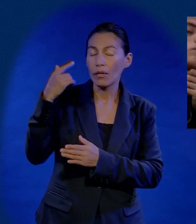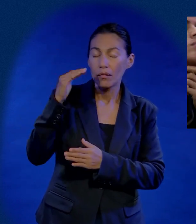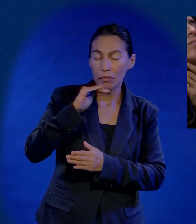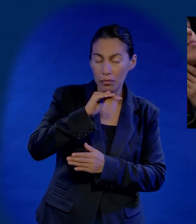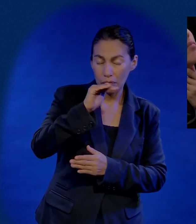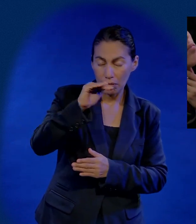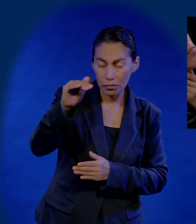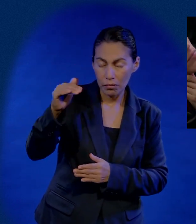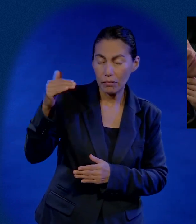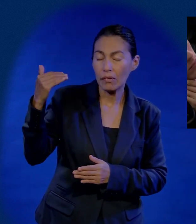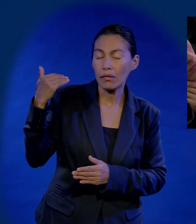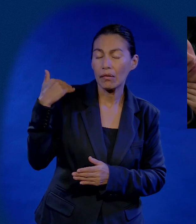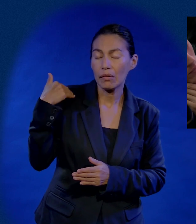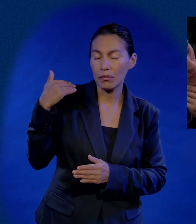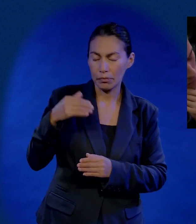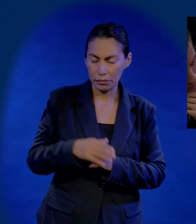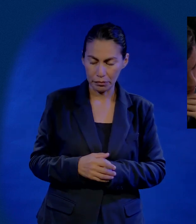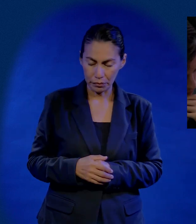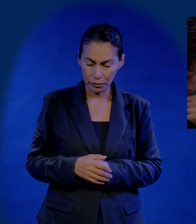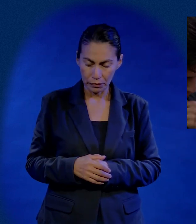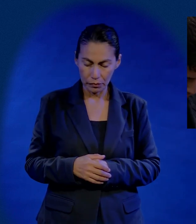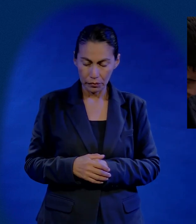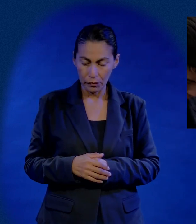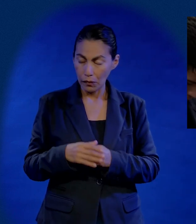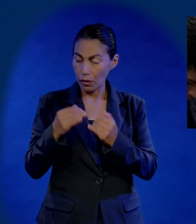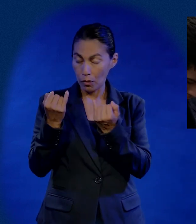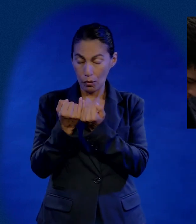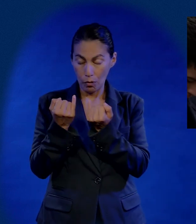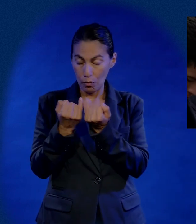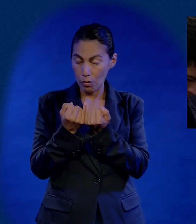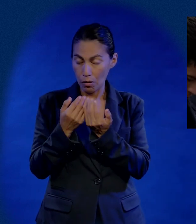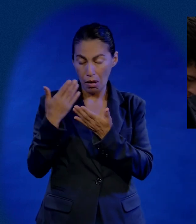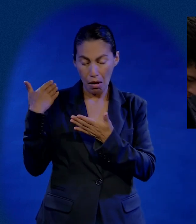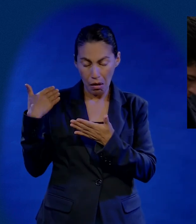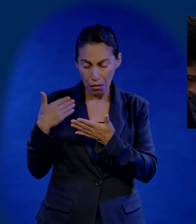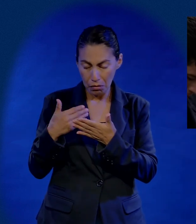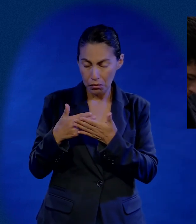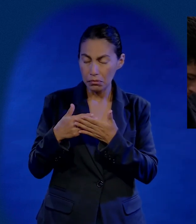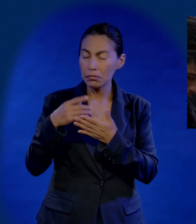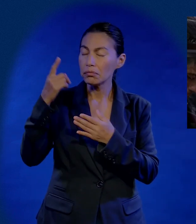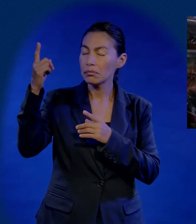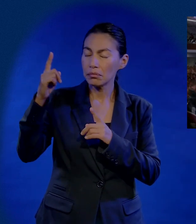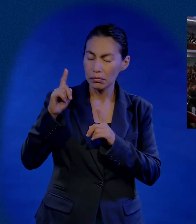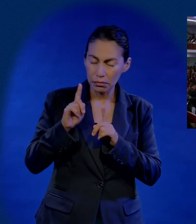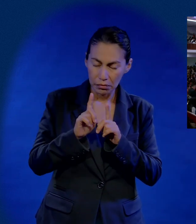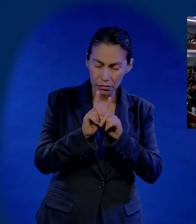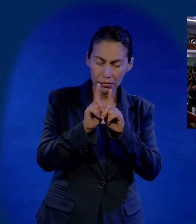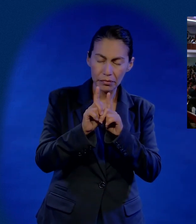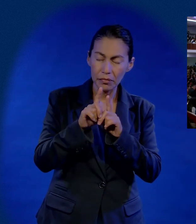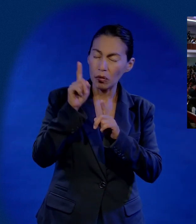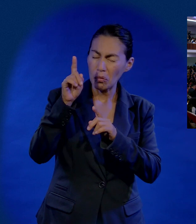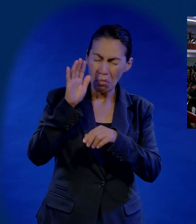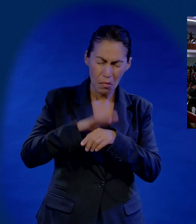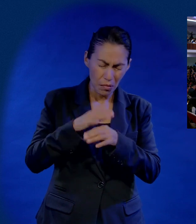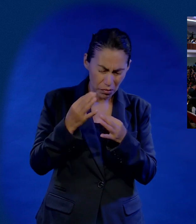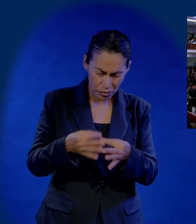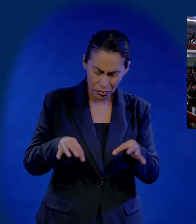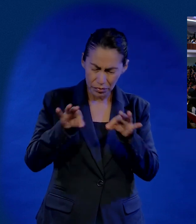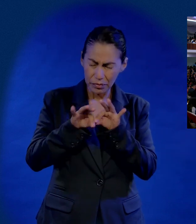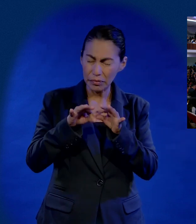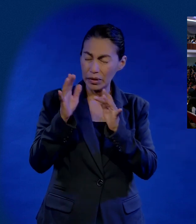por favor, como has estado haciendo, permite que el centro de esta noche y del estudio de tu palabra sea